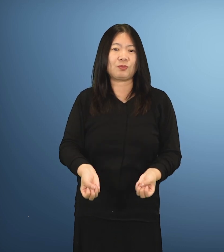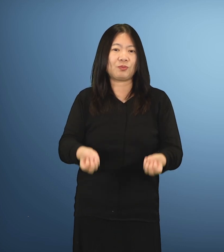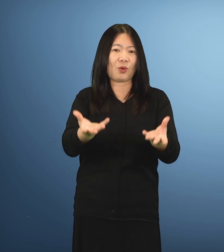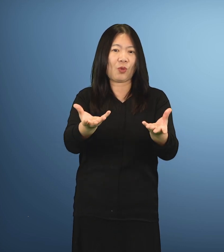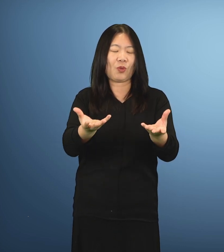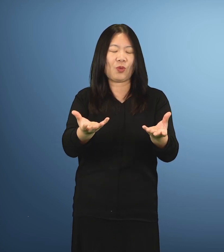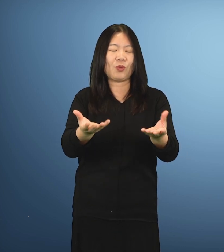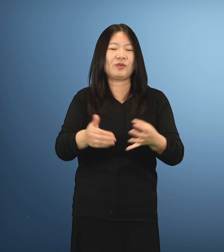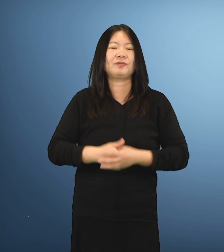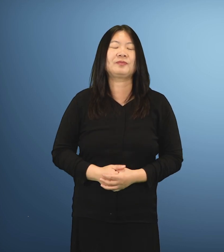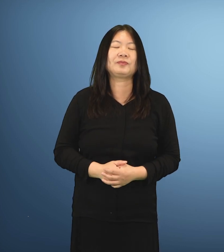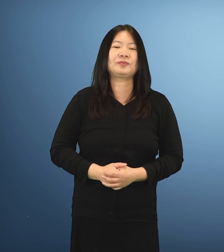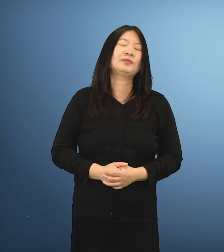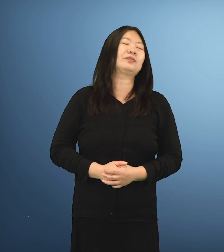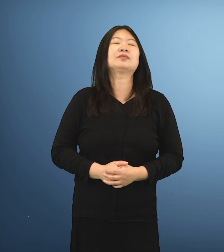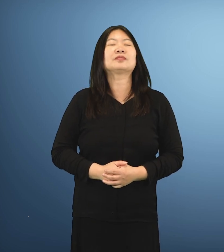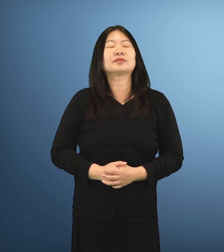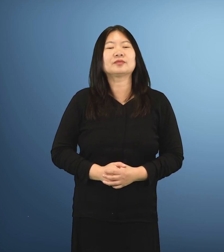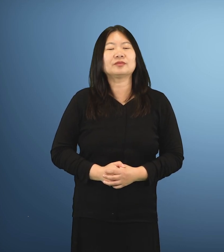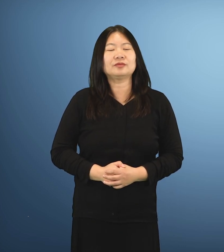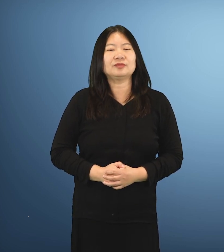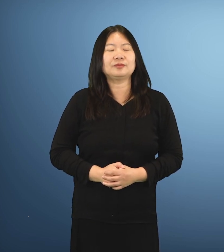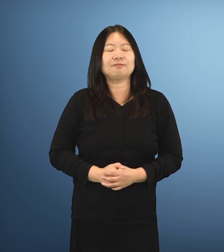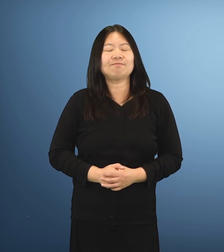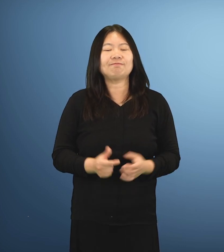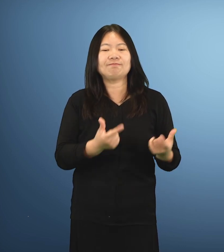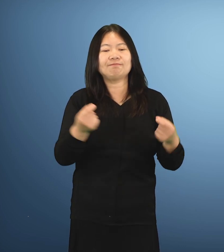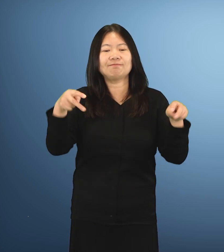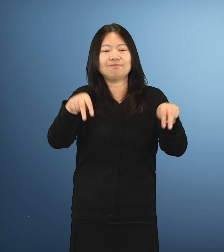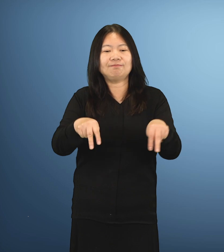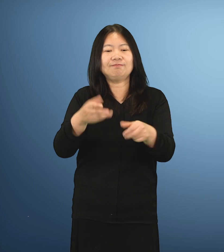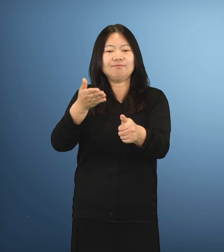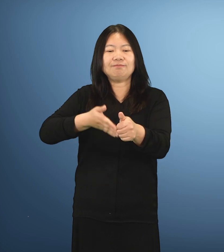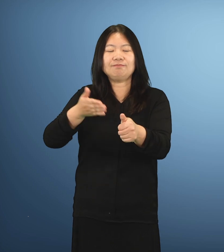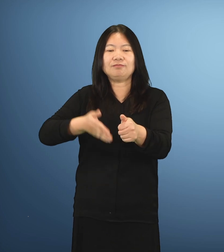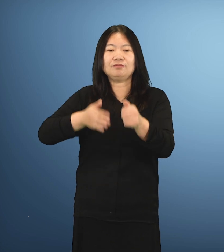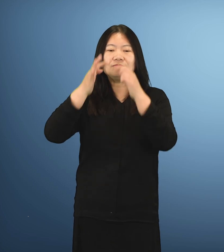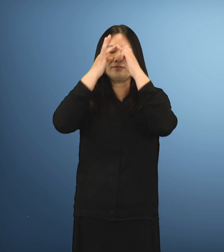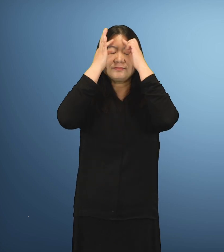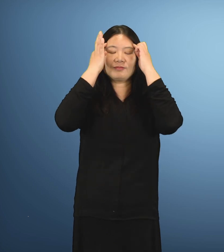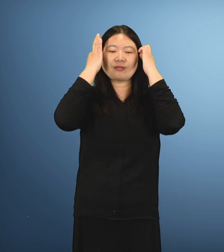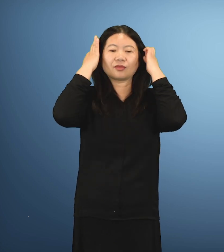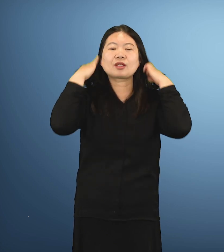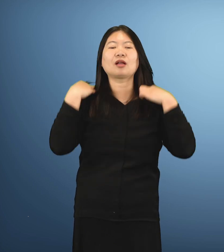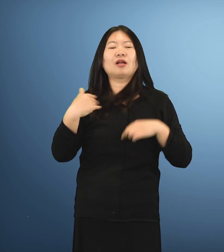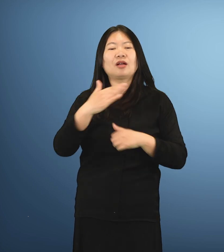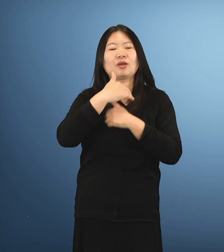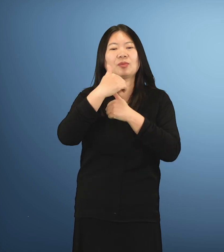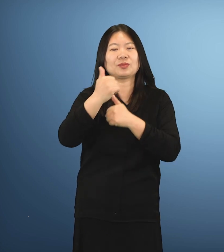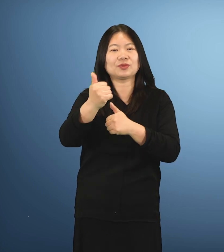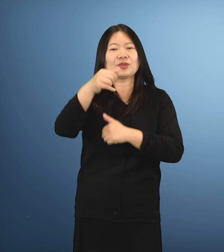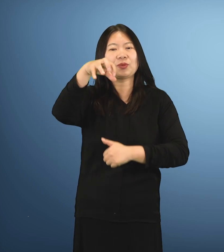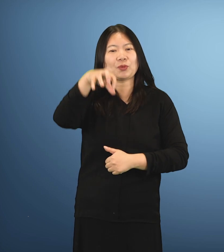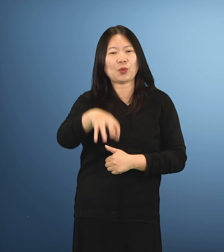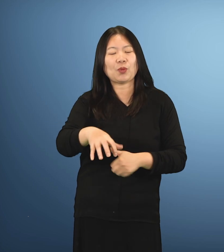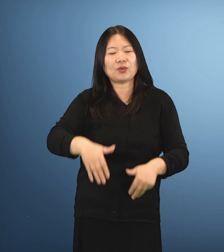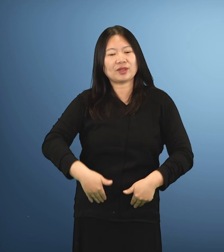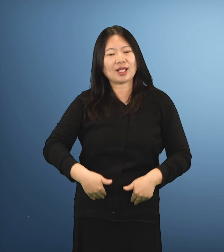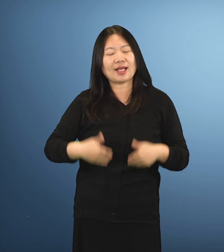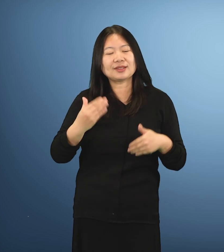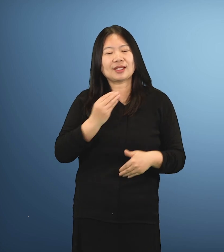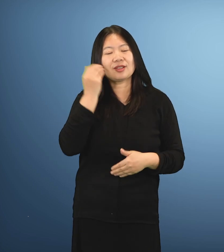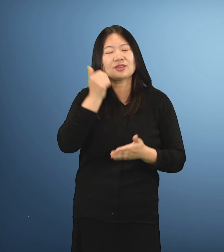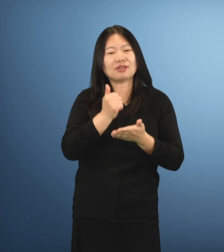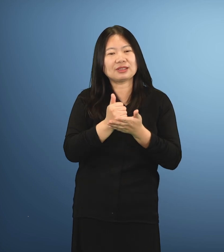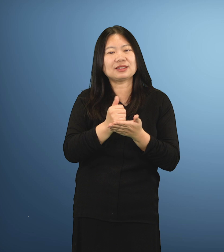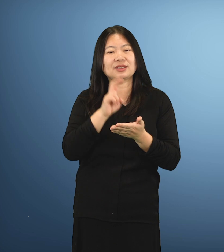축원하고 축복합니다. 다 일어나십시다. 부르신 곳에서 따스한